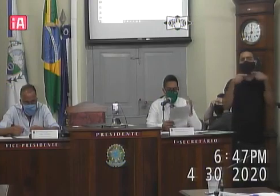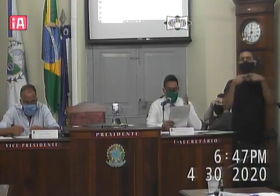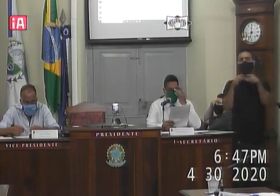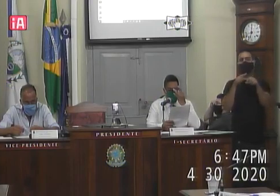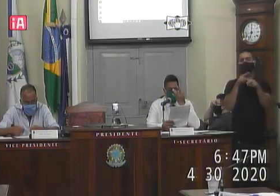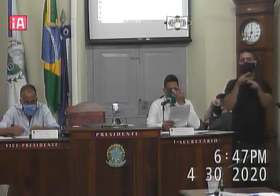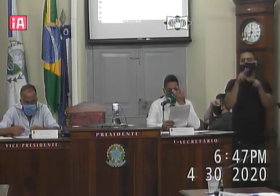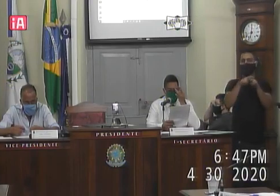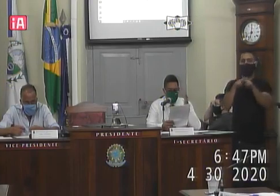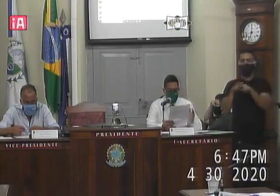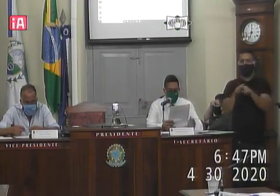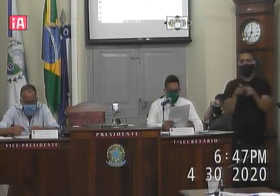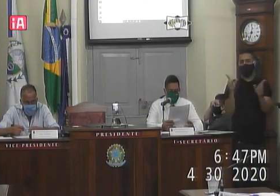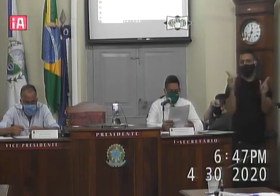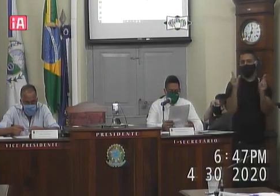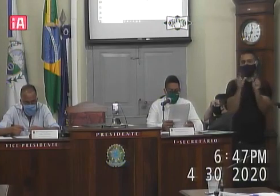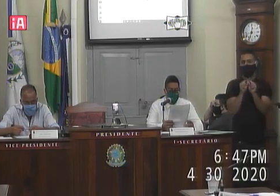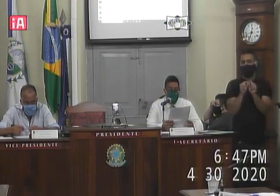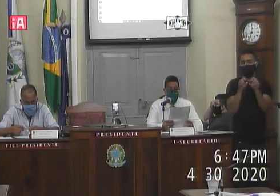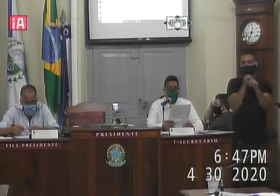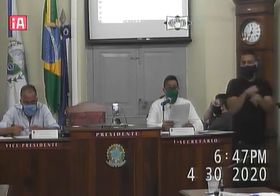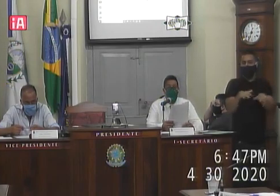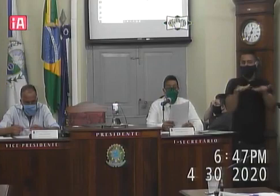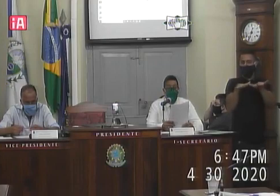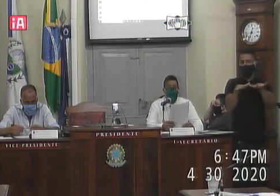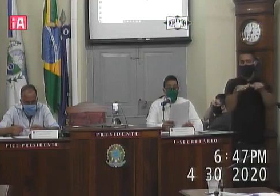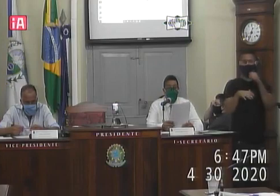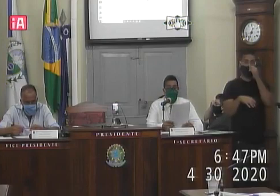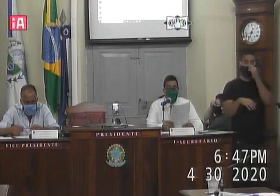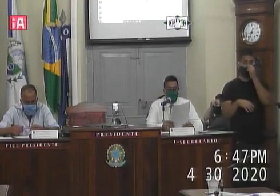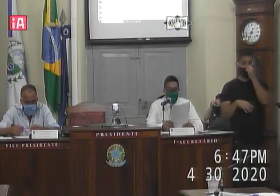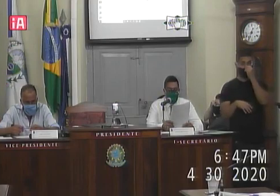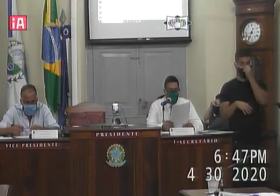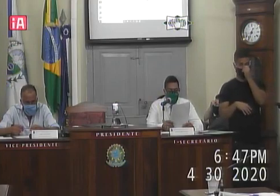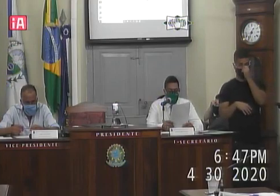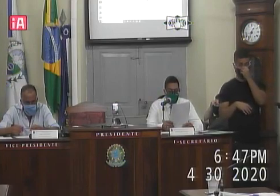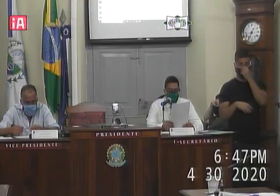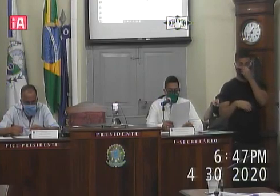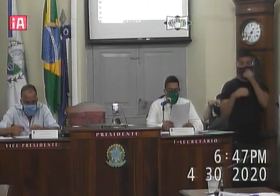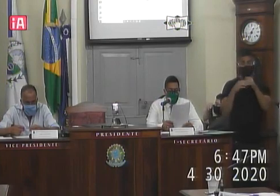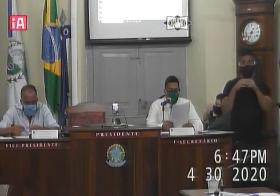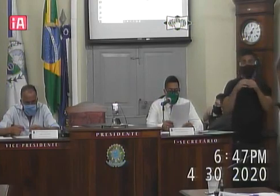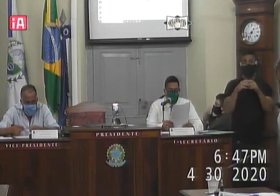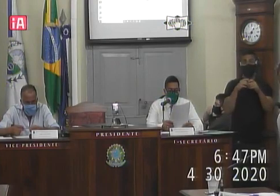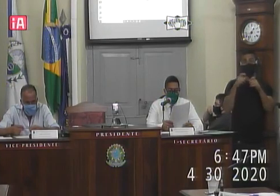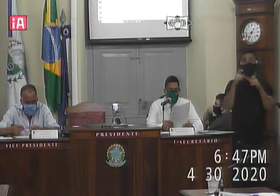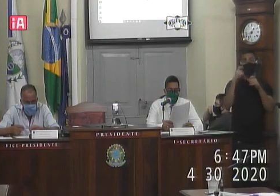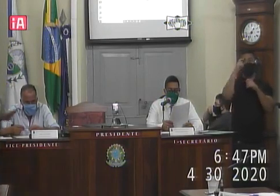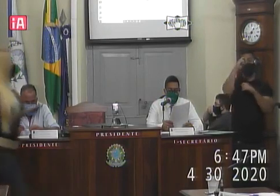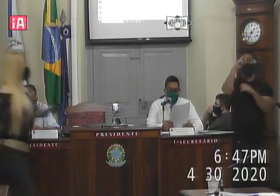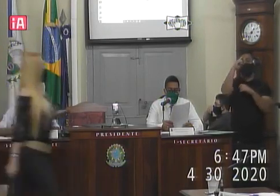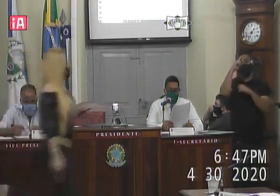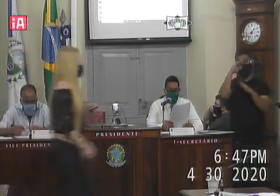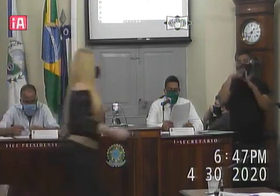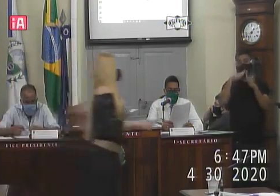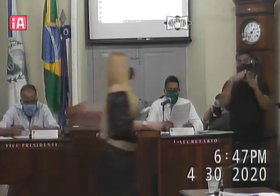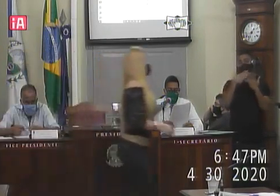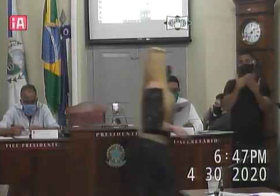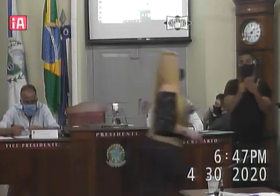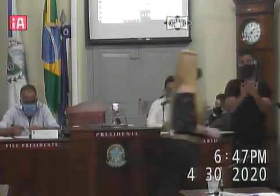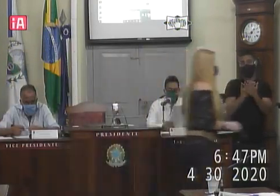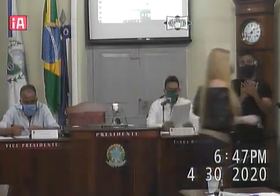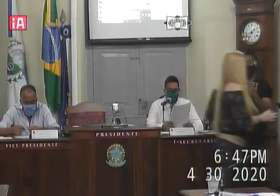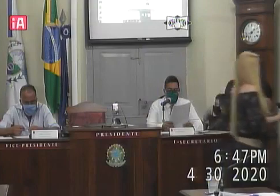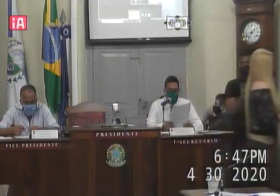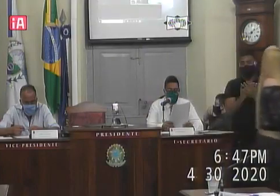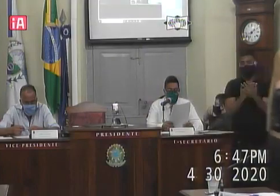tratar e reduzir o ciclo de transmissão. Hospital escola, instalação de uma tenda de triagem externa na